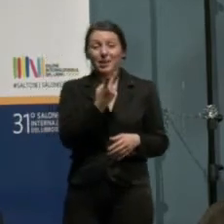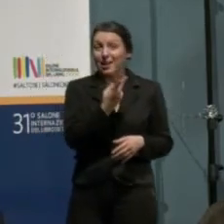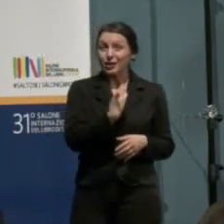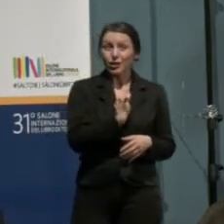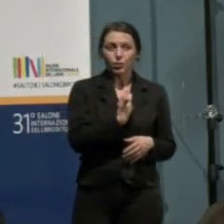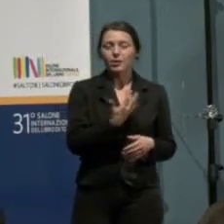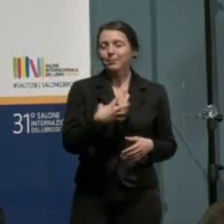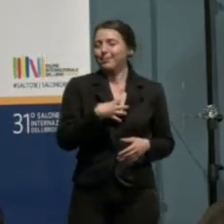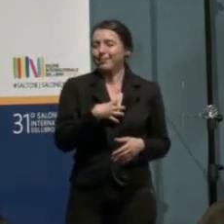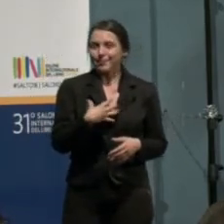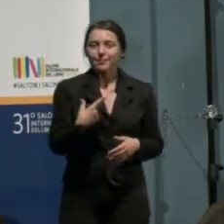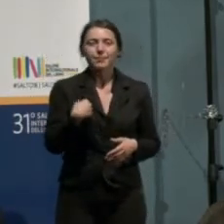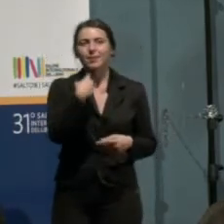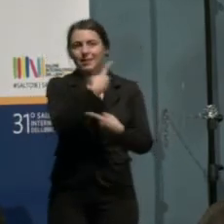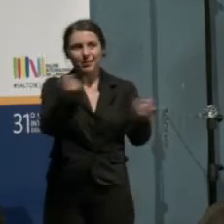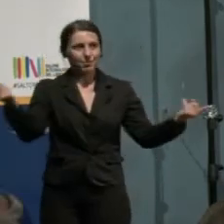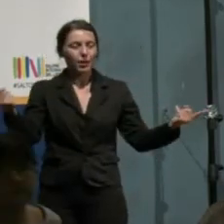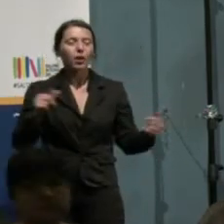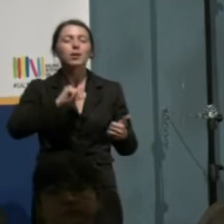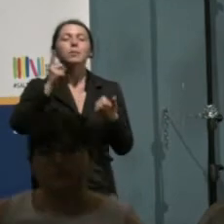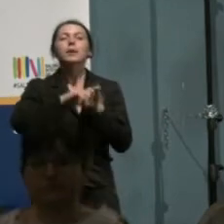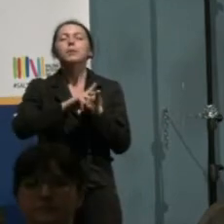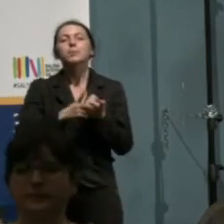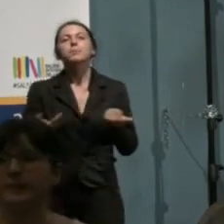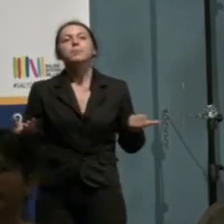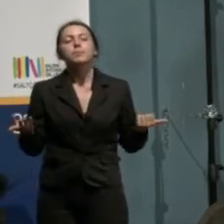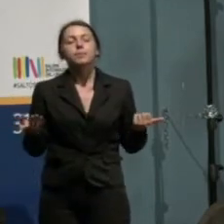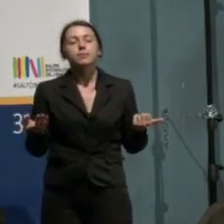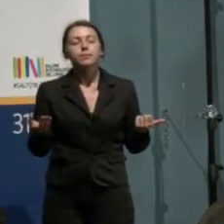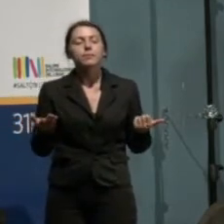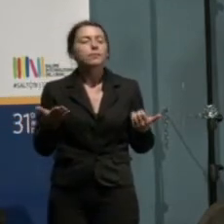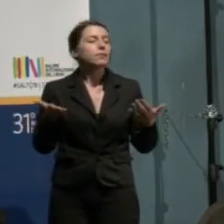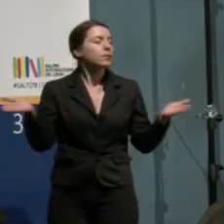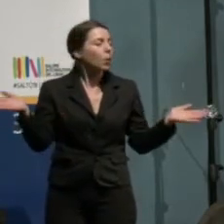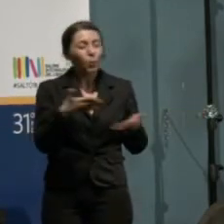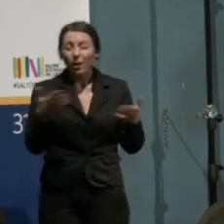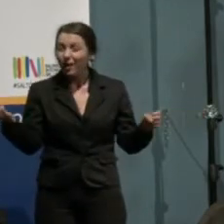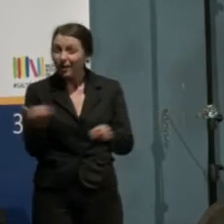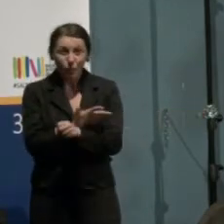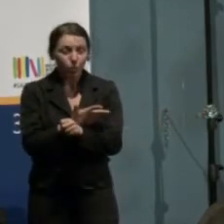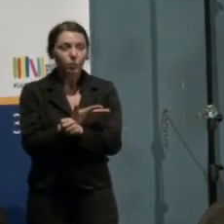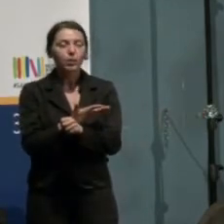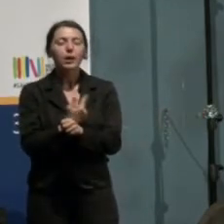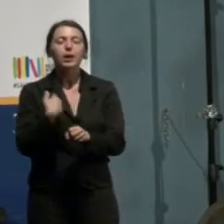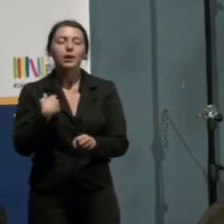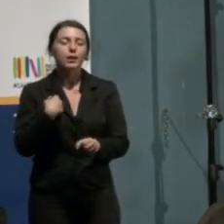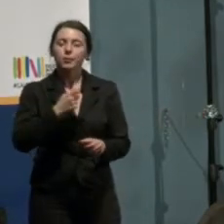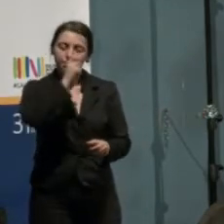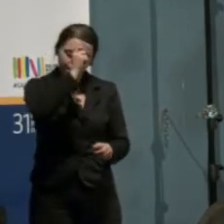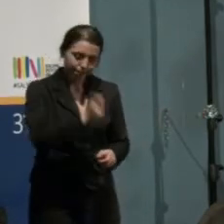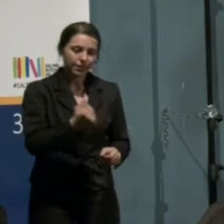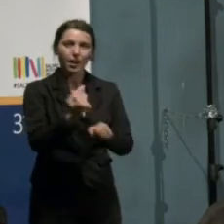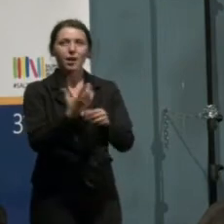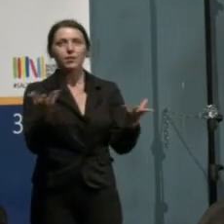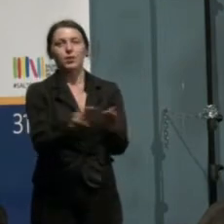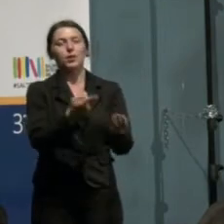sono commoventi e vi giro il primo è comunque qualunque cosa succede e stato un onore lavorare